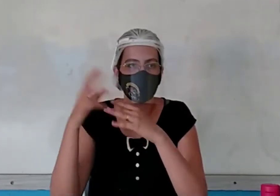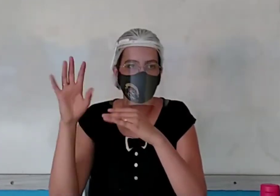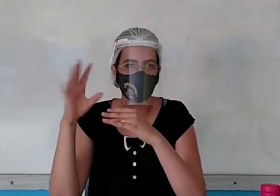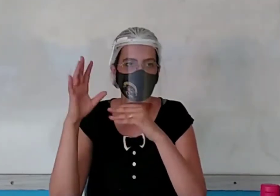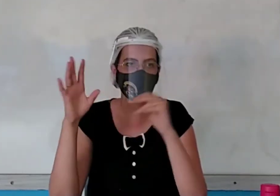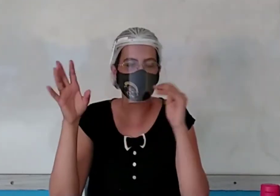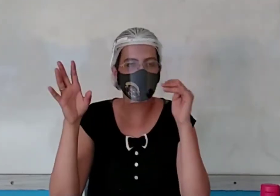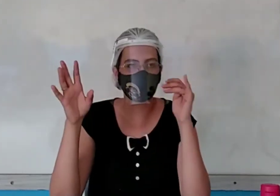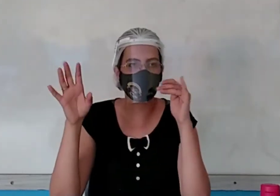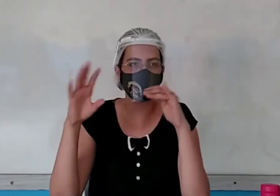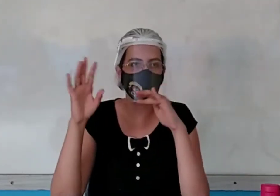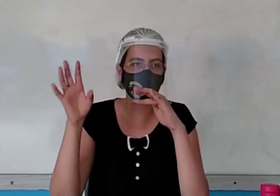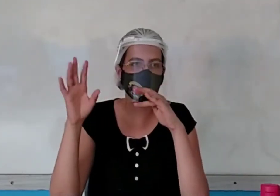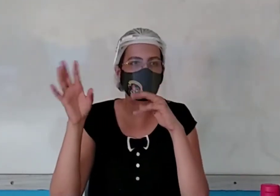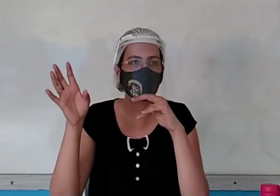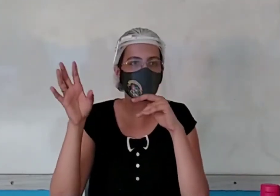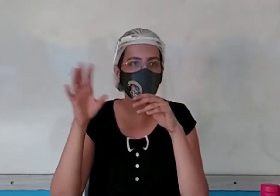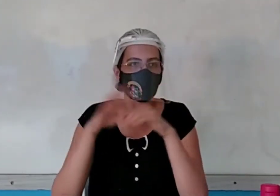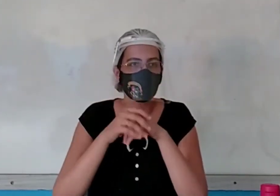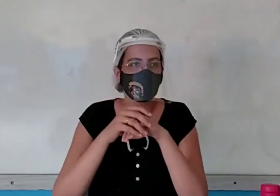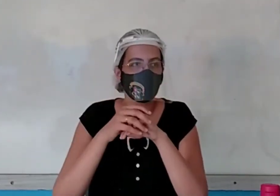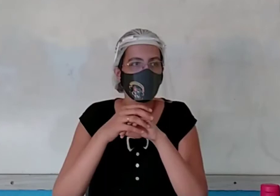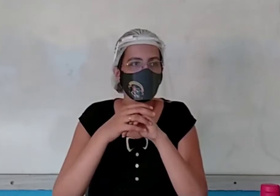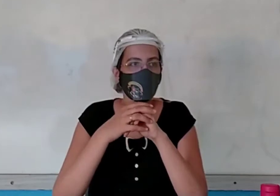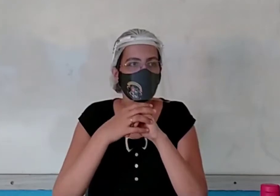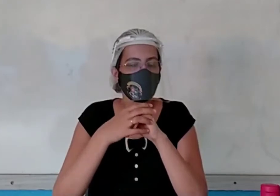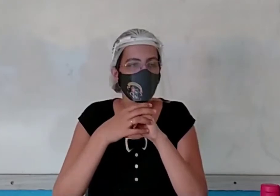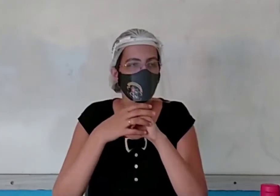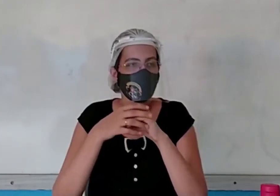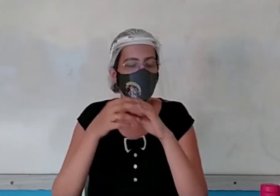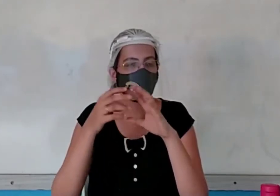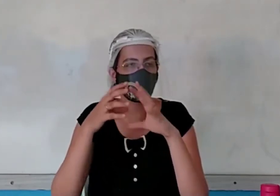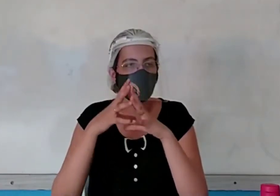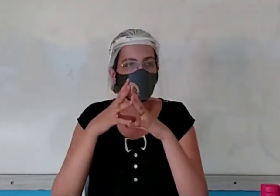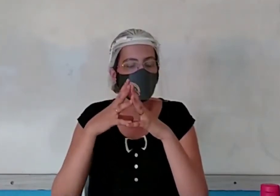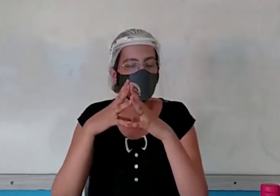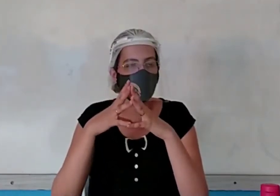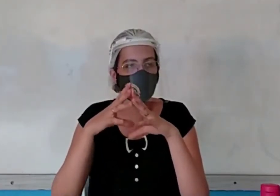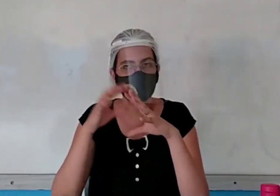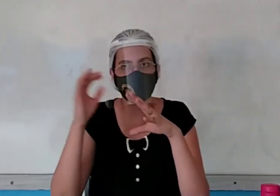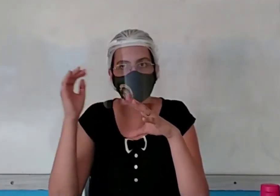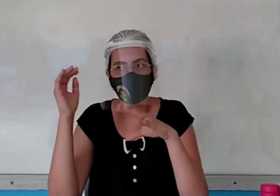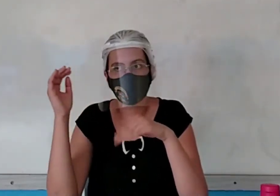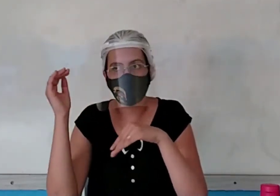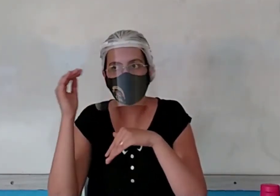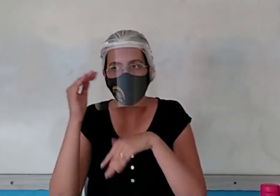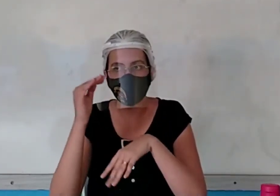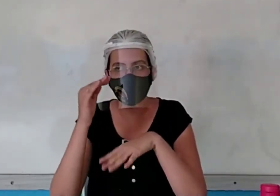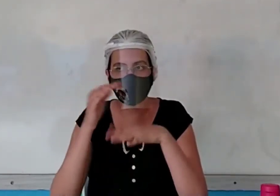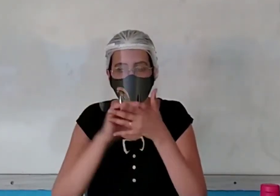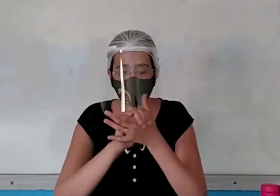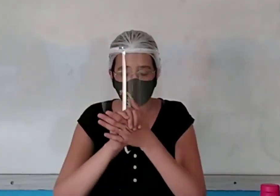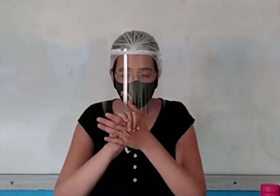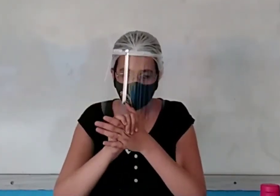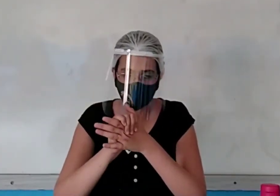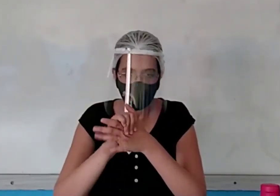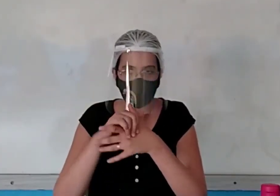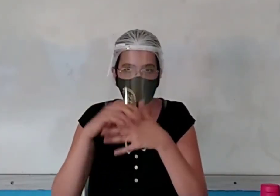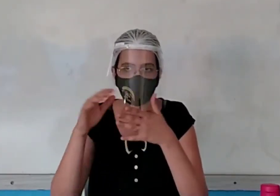câmeras de segurança gravam? Eu vi uma noção em São Paulo, foi bem interessante. Um viaduto, que aqui a